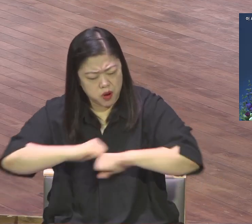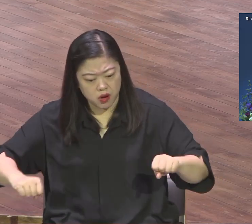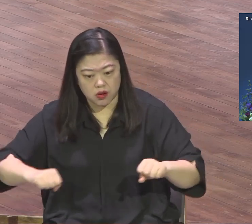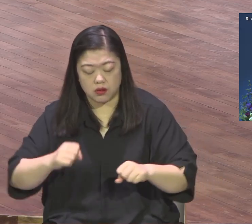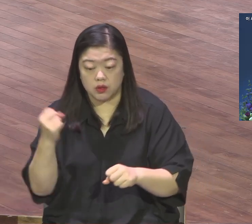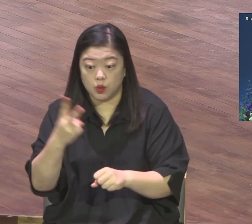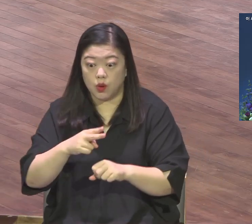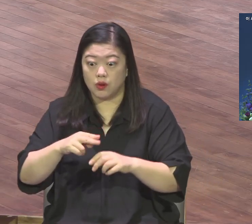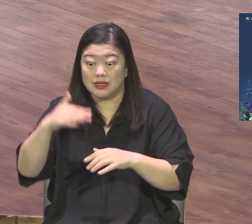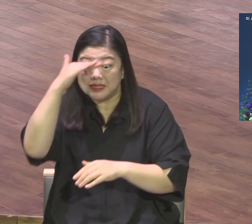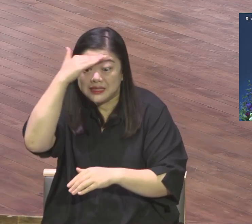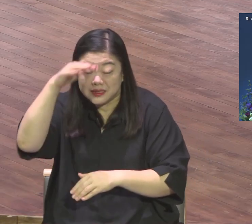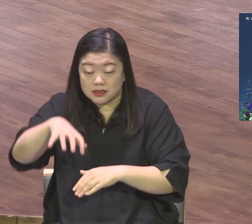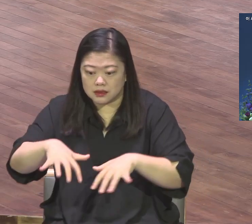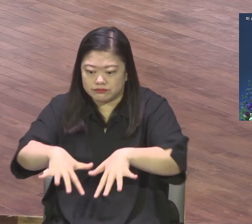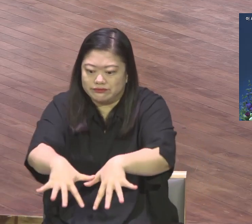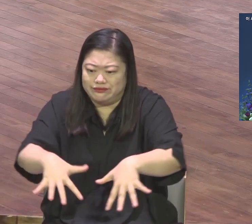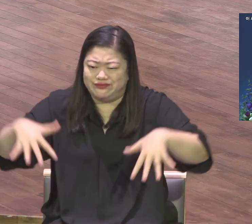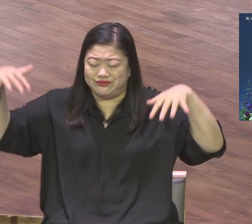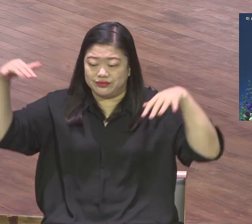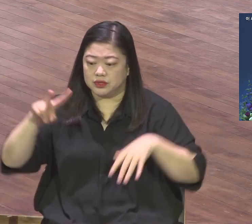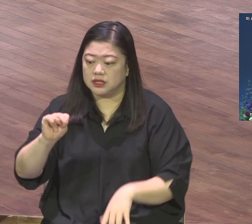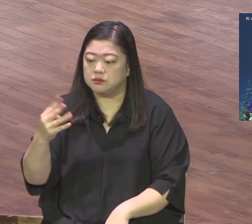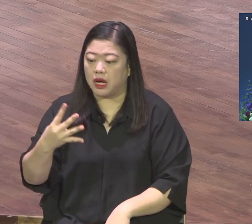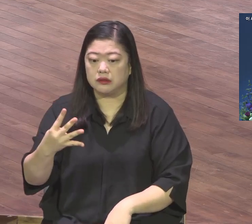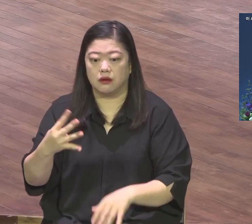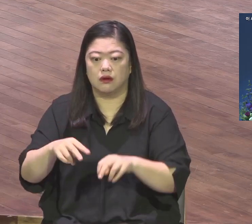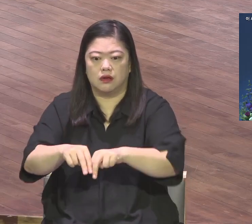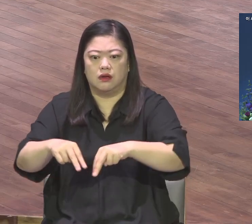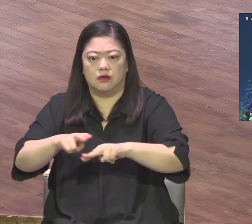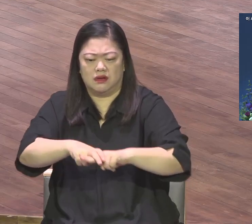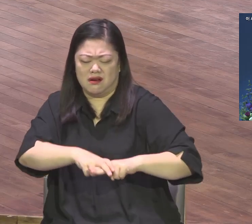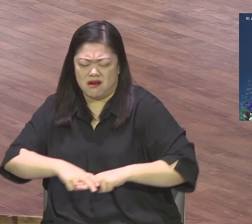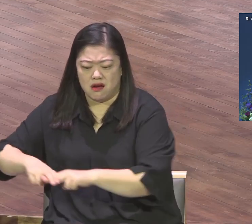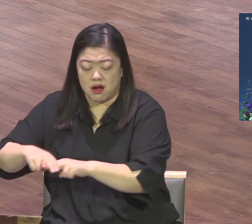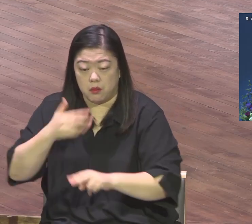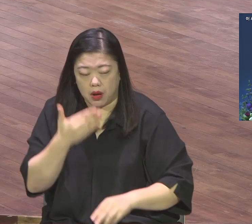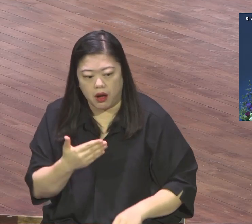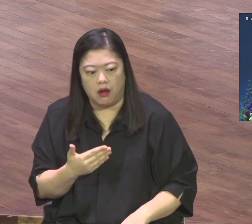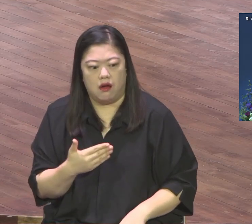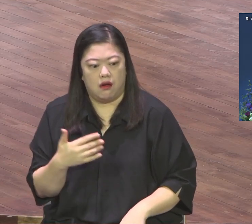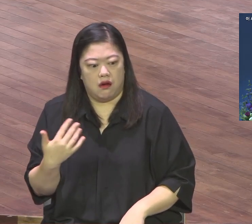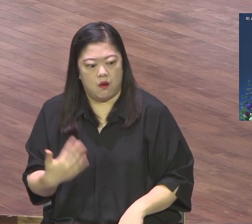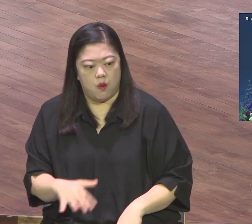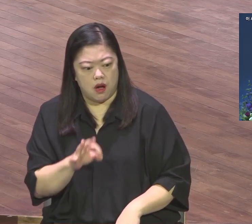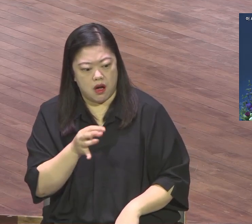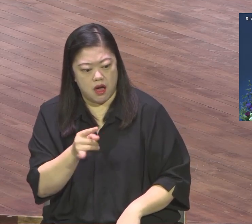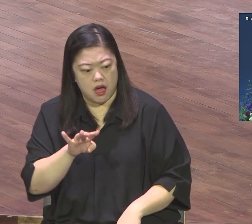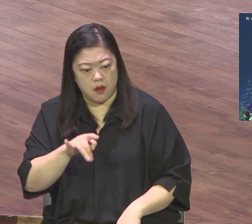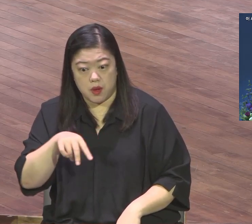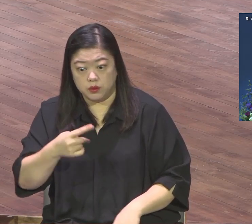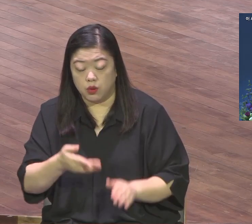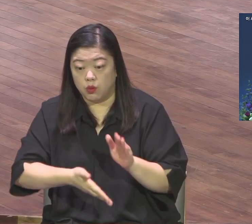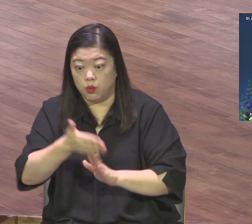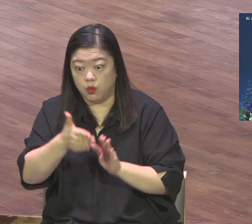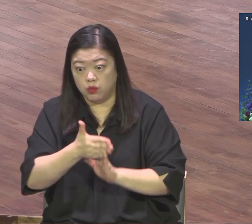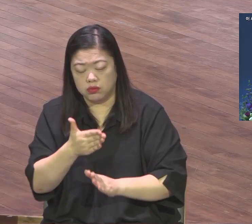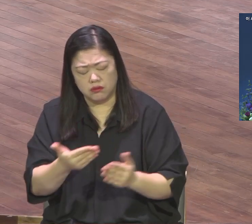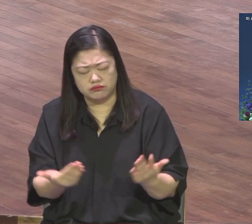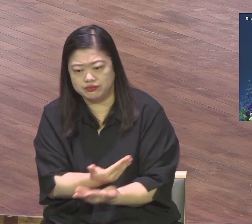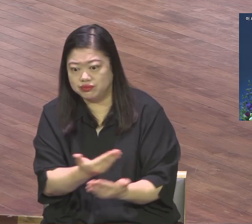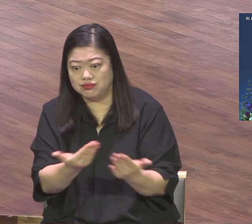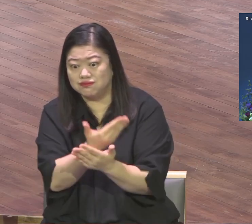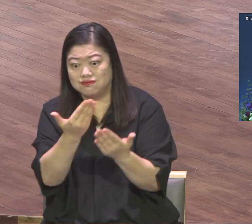다 있었어요. 당시 세계 전 세계 여성들이